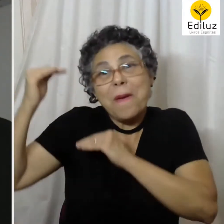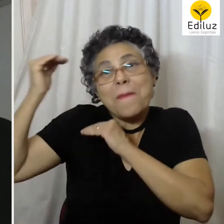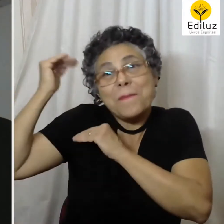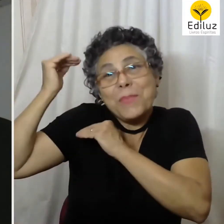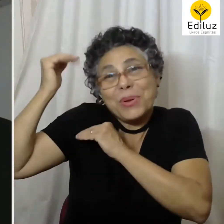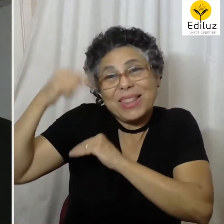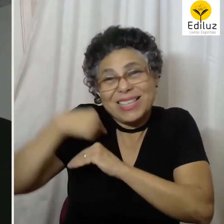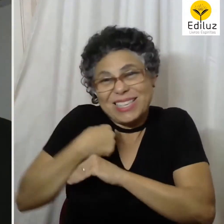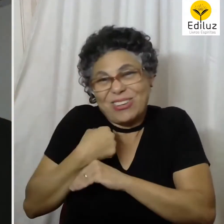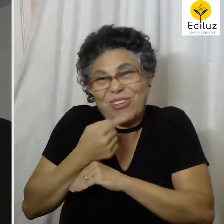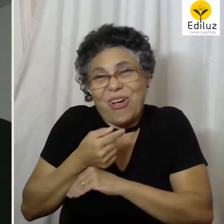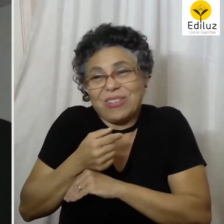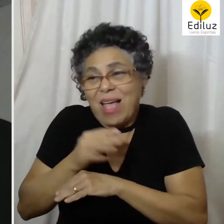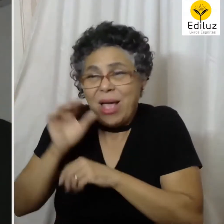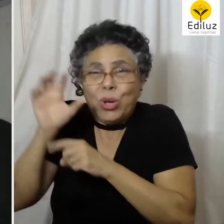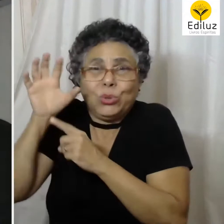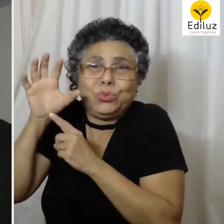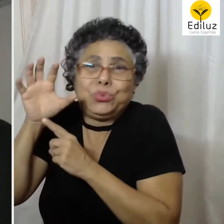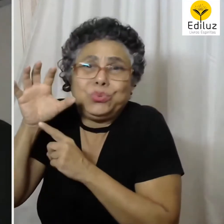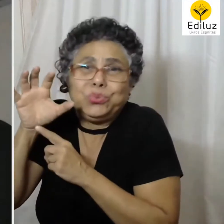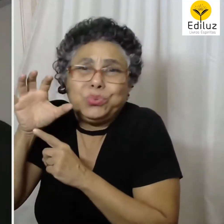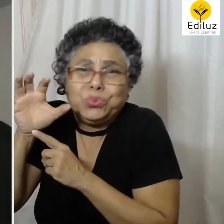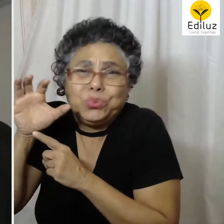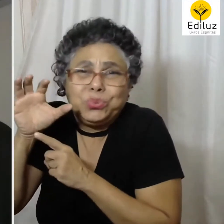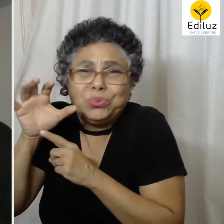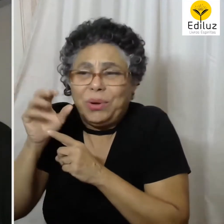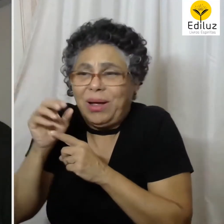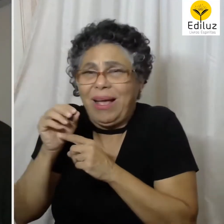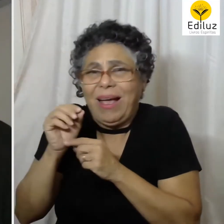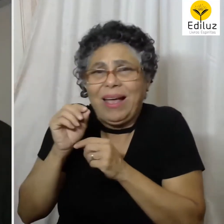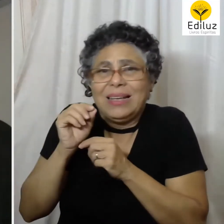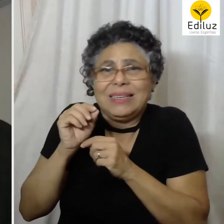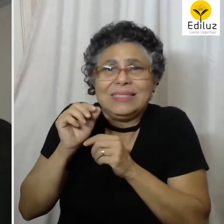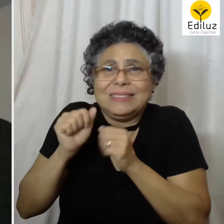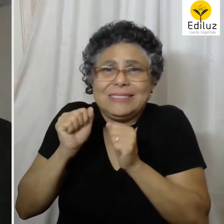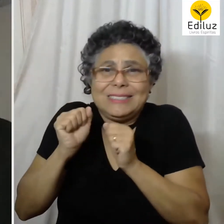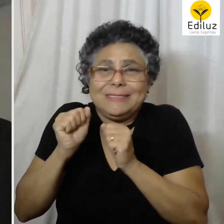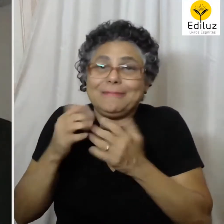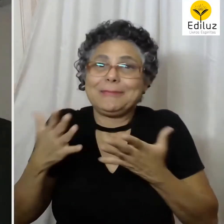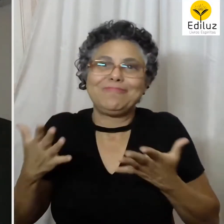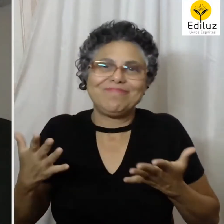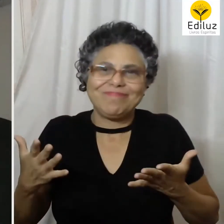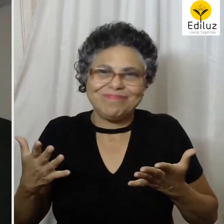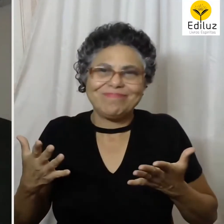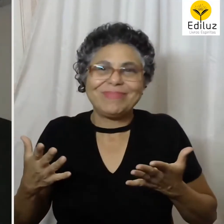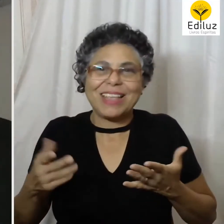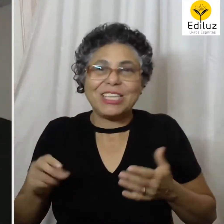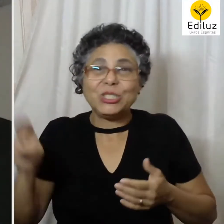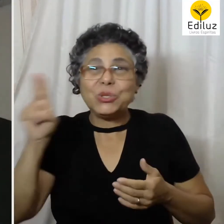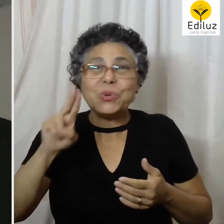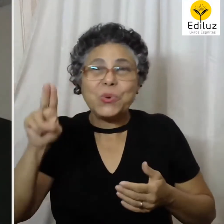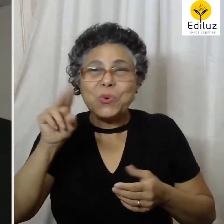se exacerba. E sob o escopo do amor,